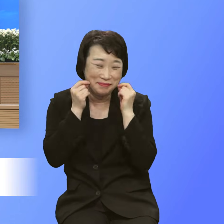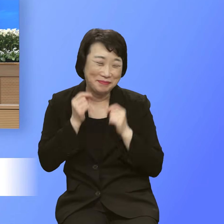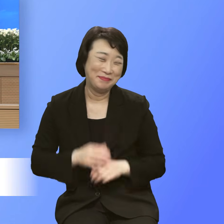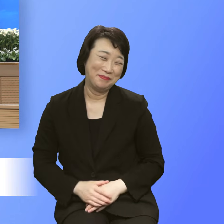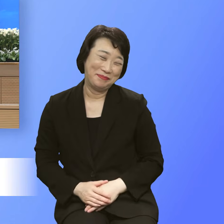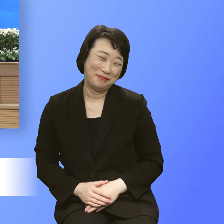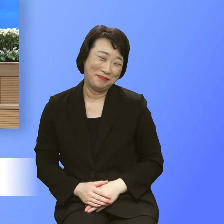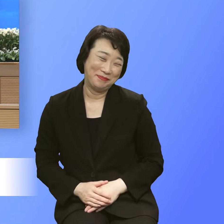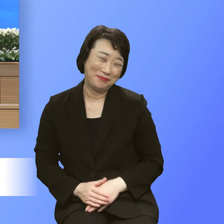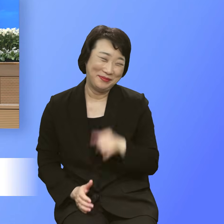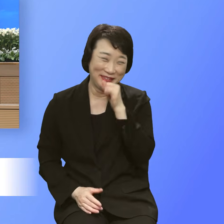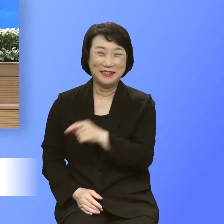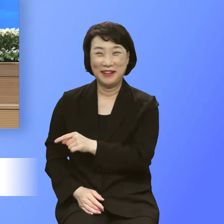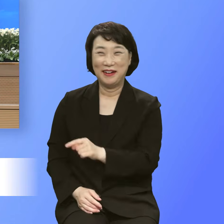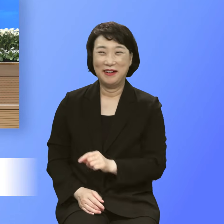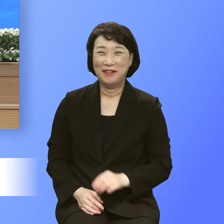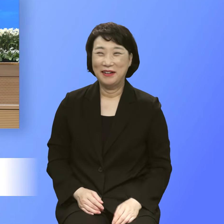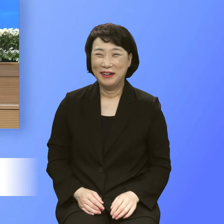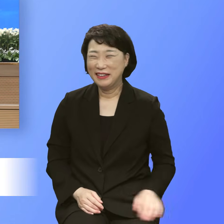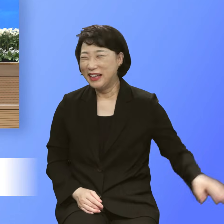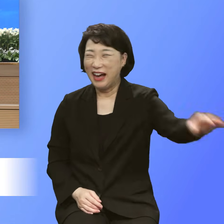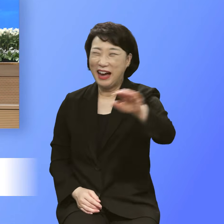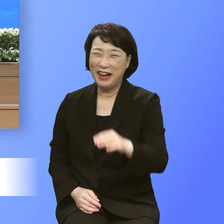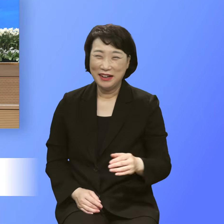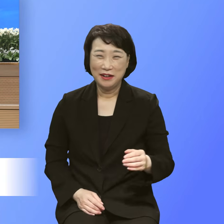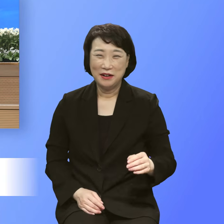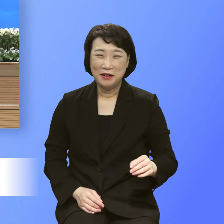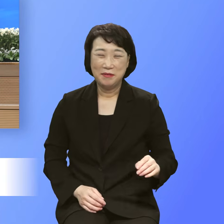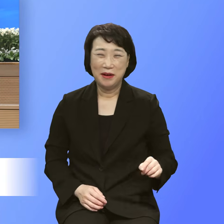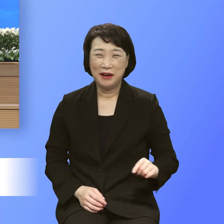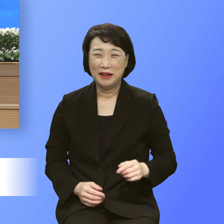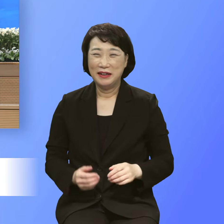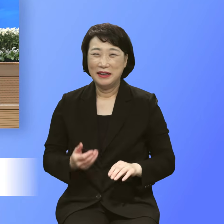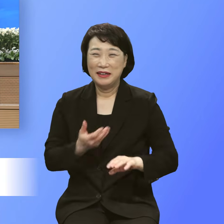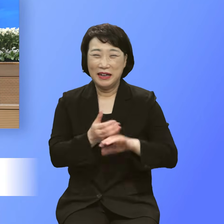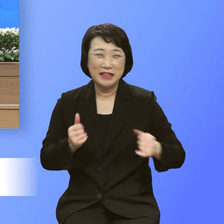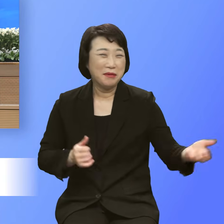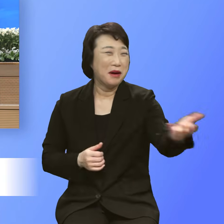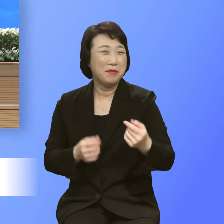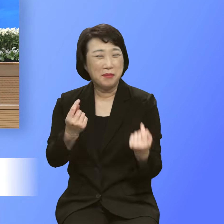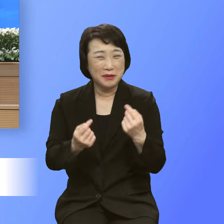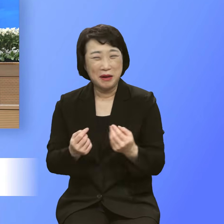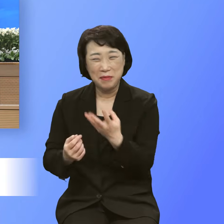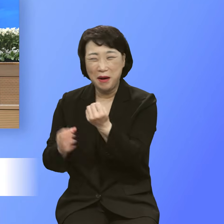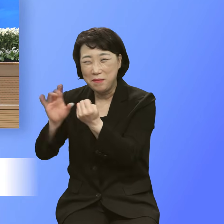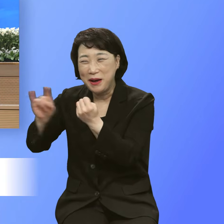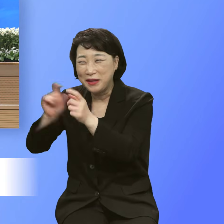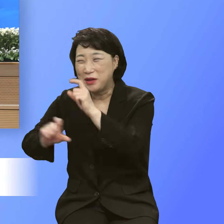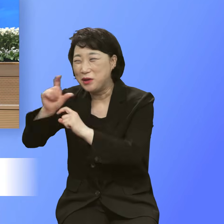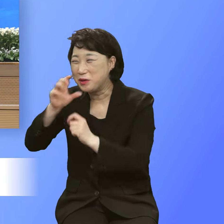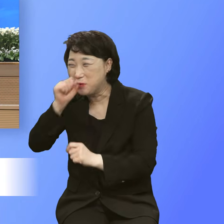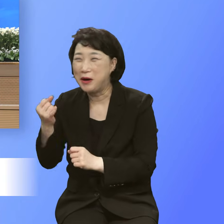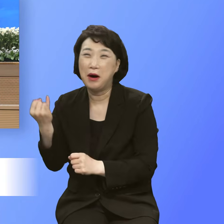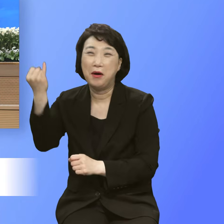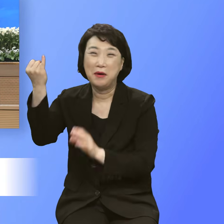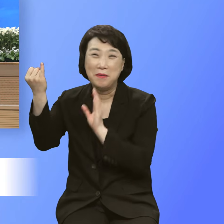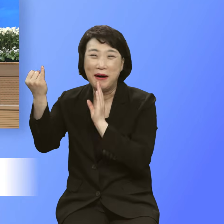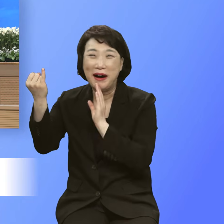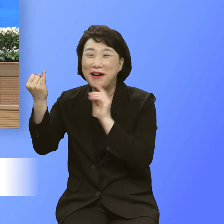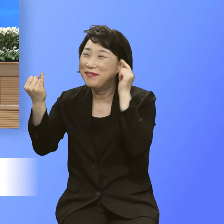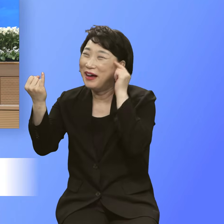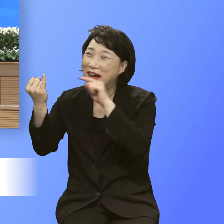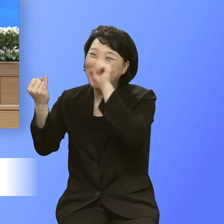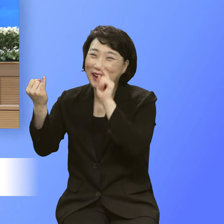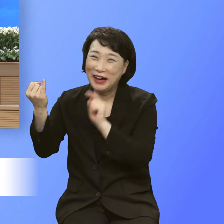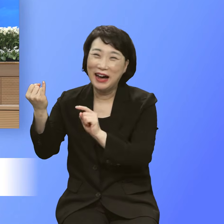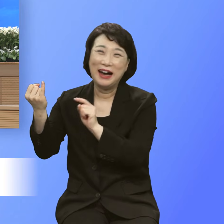웃는지 모릅니다. 다른 사람보다 몇 배 좋아하더라고. 그 이유가 뭘까? 이 이유가 뭐냐 이 말이에요. 그게